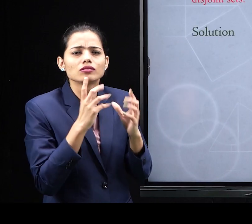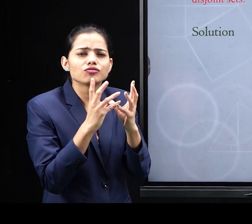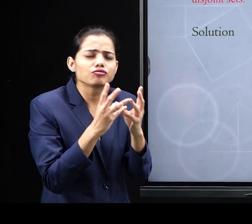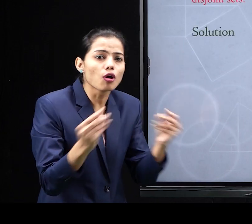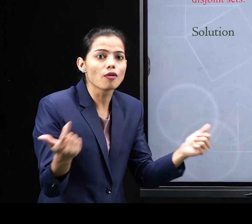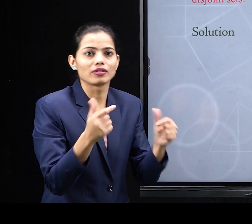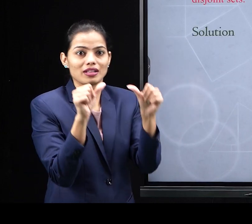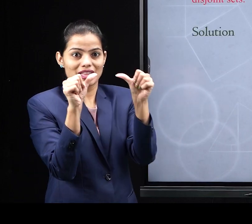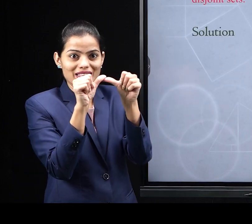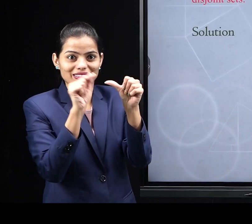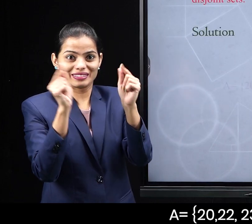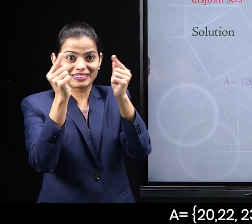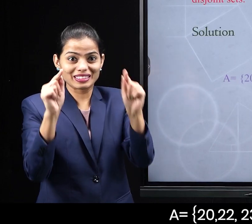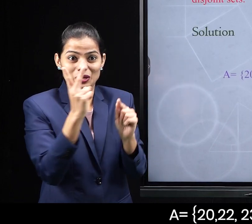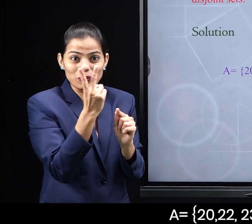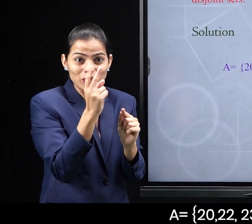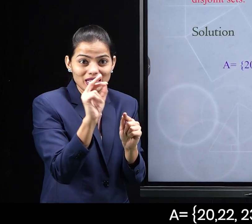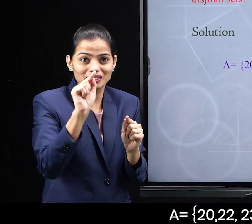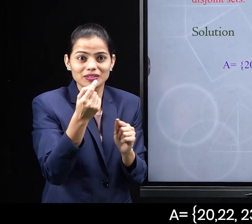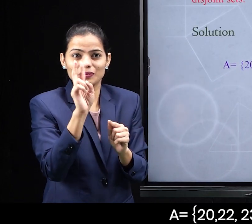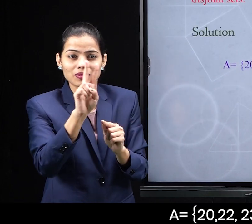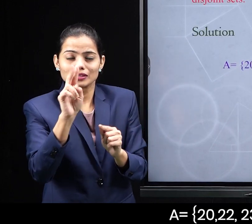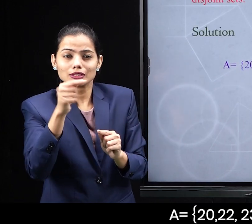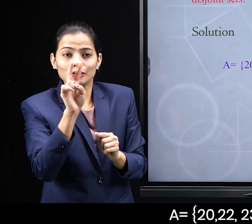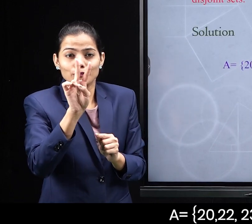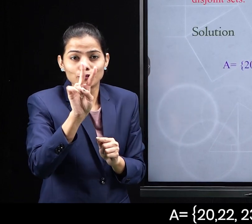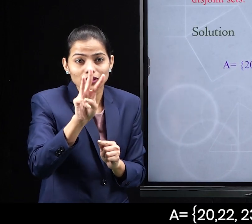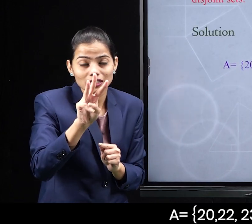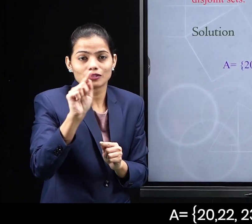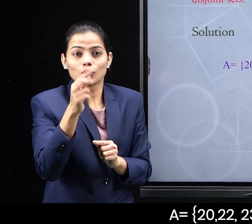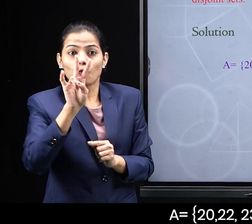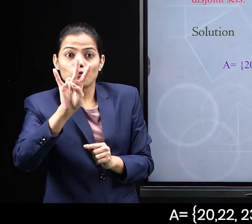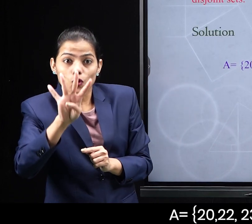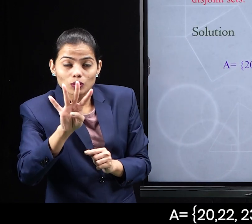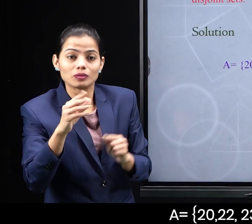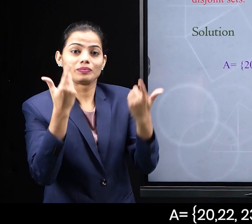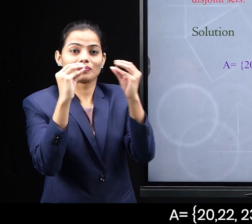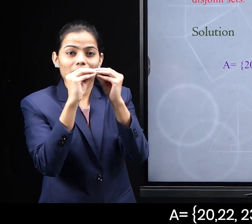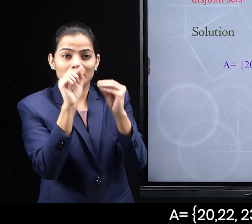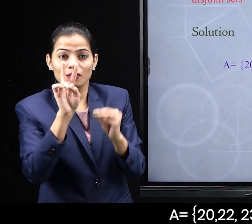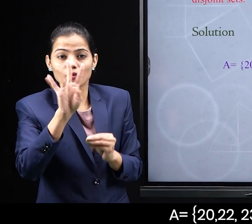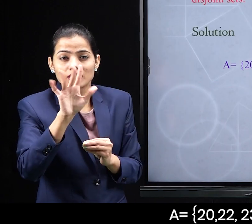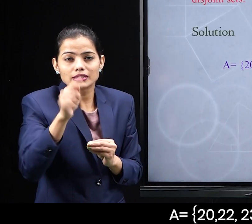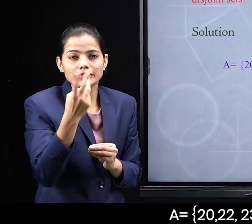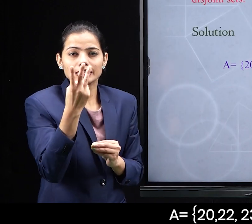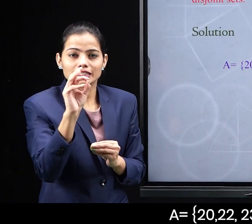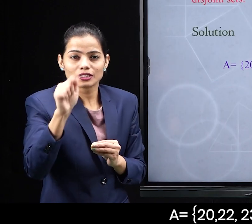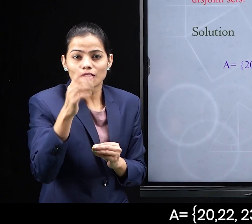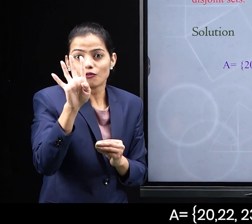தீர்வு: ஏ ஈடு 20, 22, 23, 24.